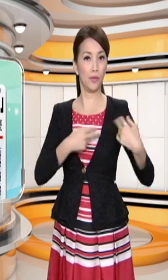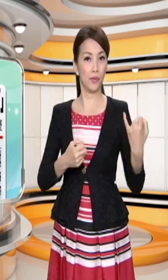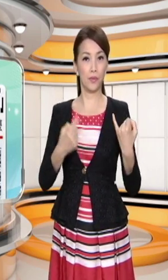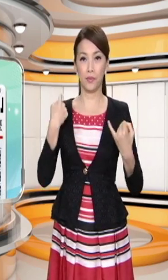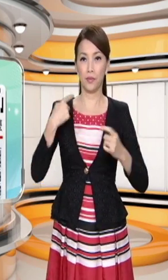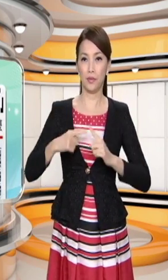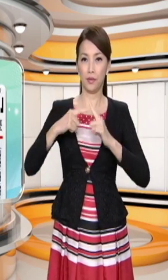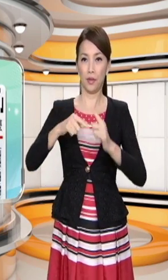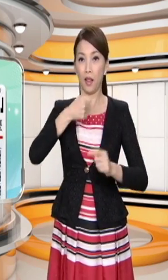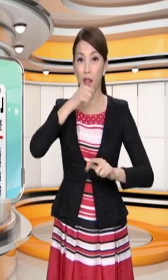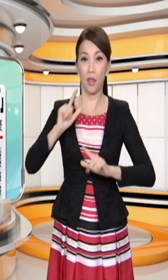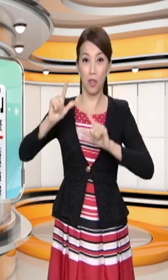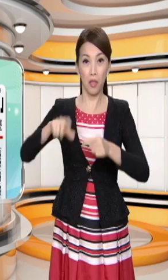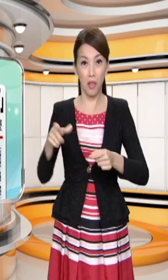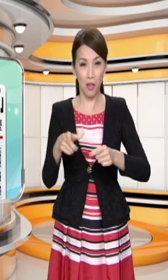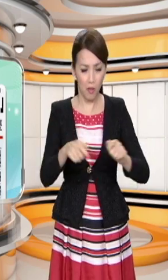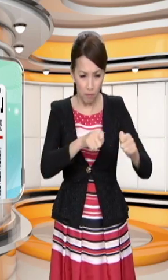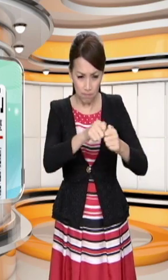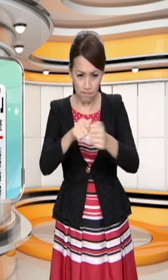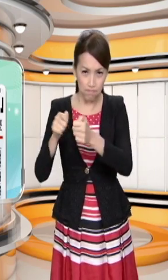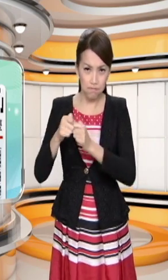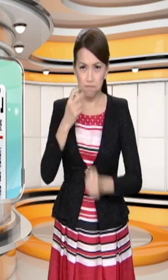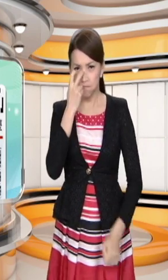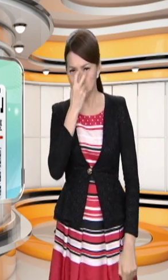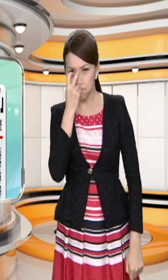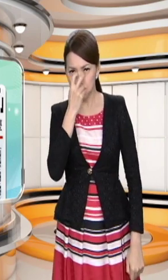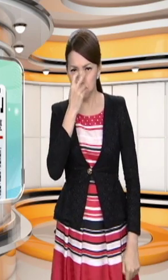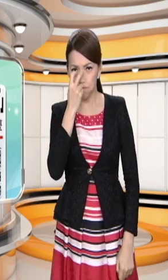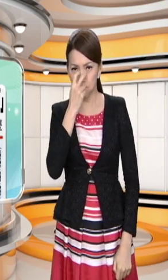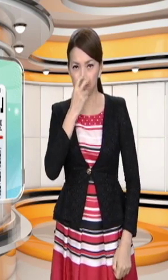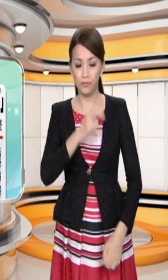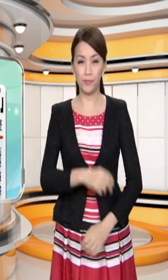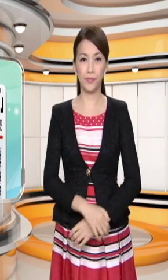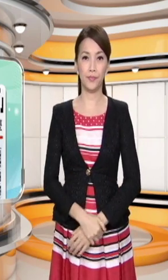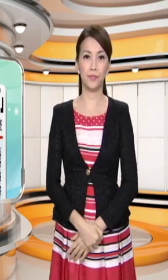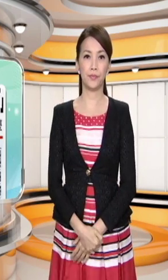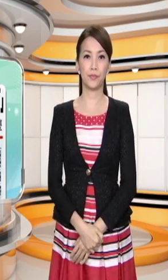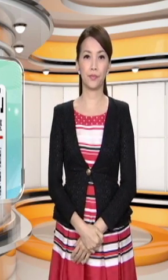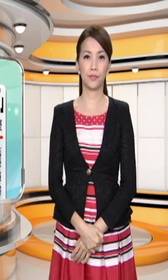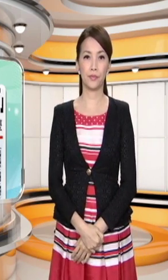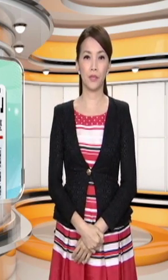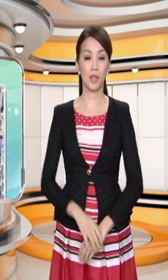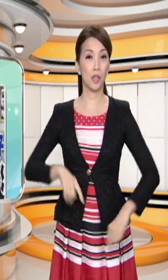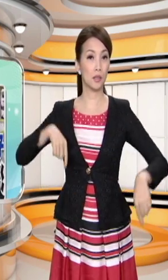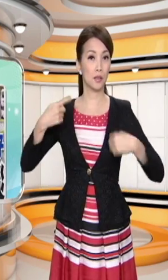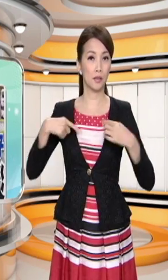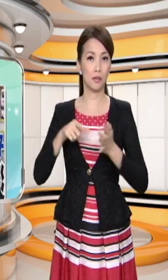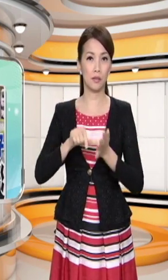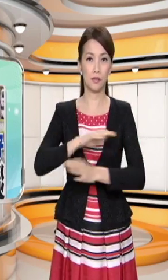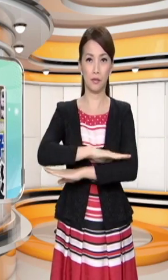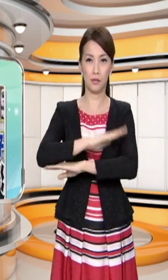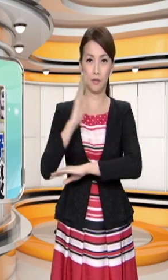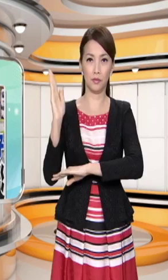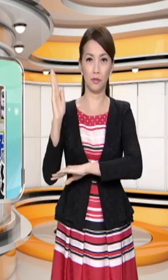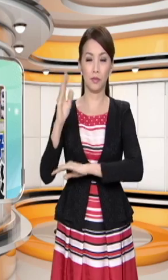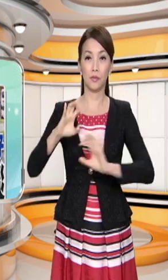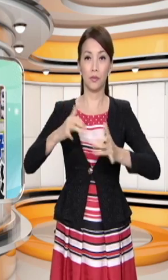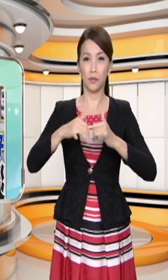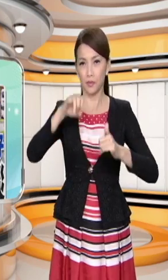天到台东勘灾的相关报道。而自由时报的头条则是，国民党